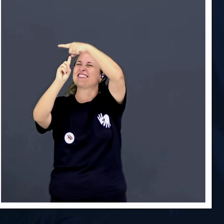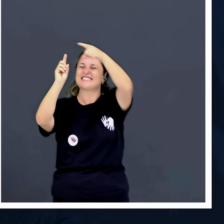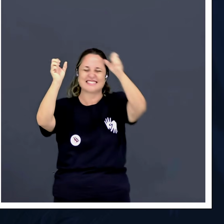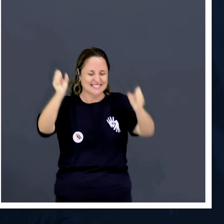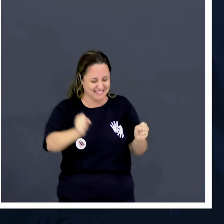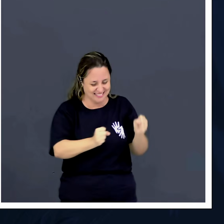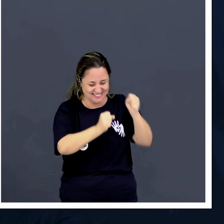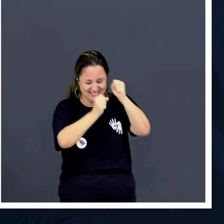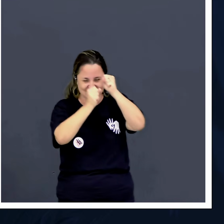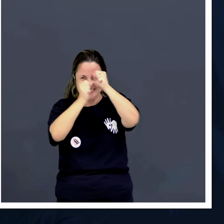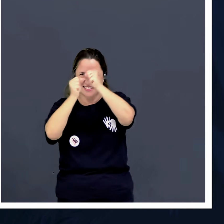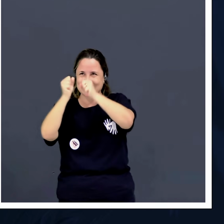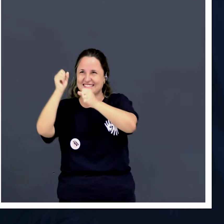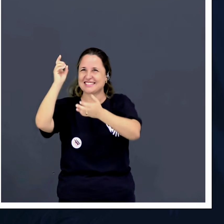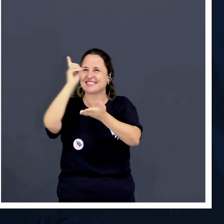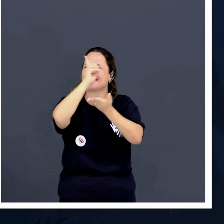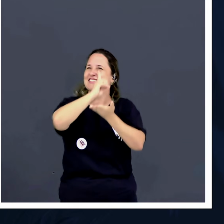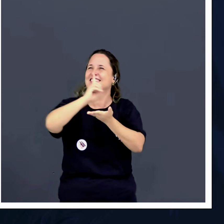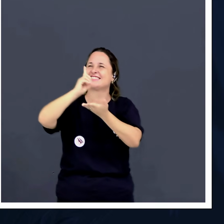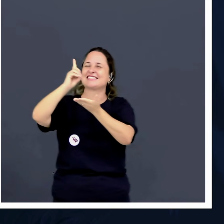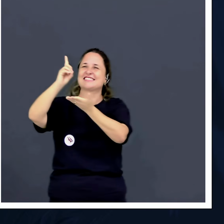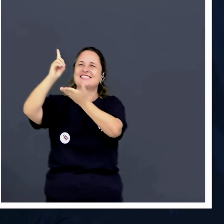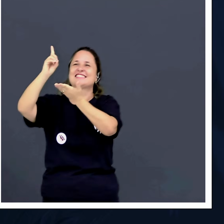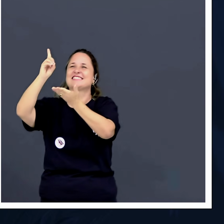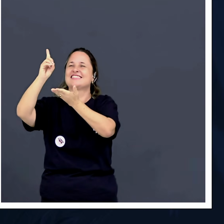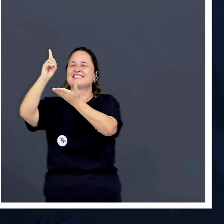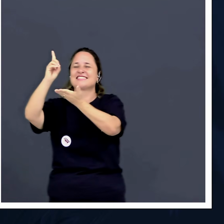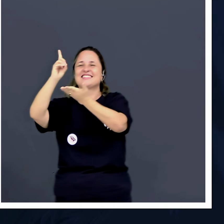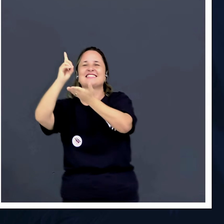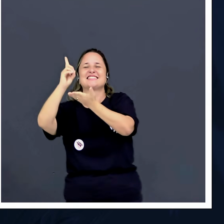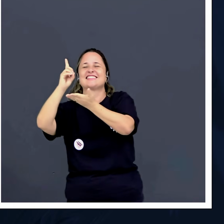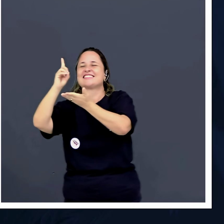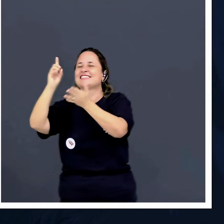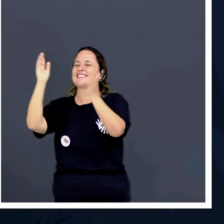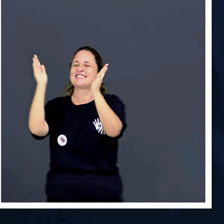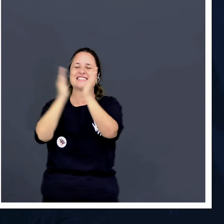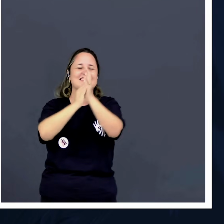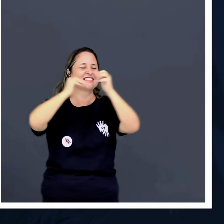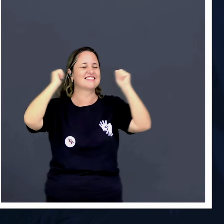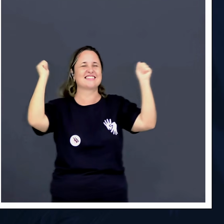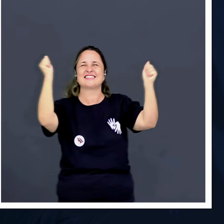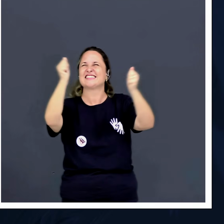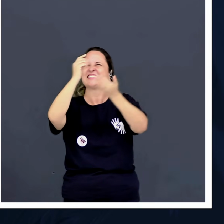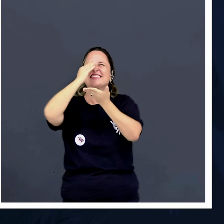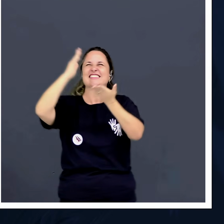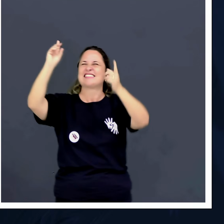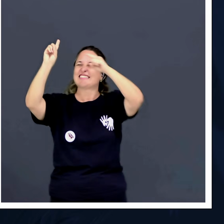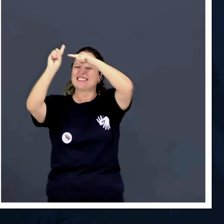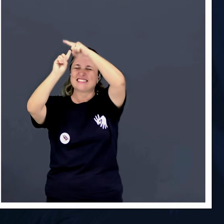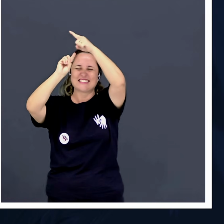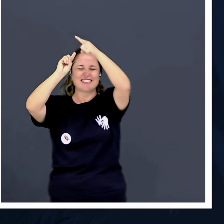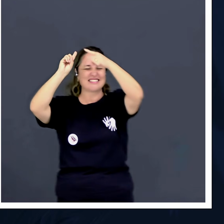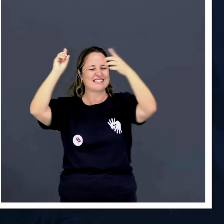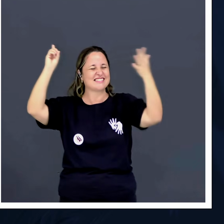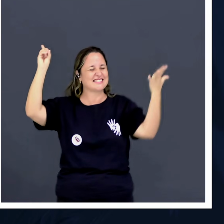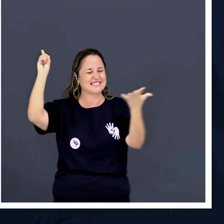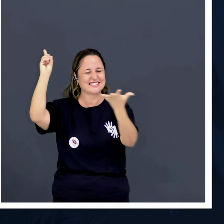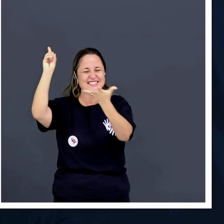Maravilhoso, santo e poderoso Deus. Aleluia, tu és santo, maravilhoso.